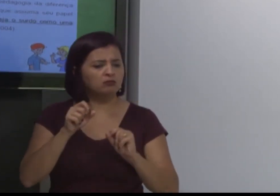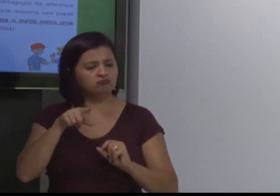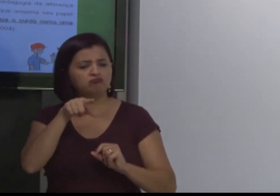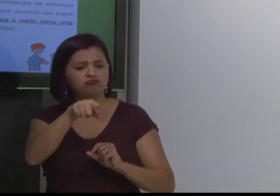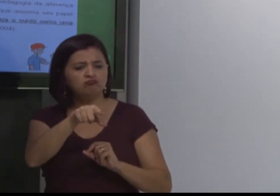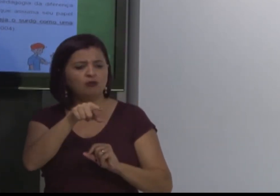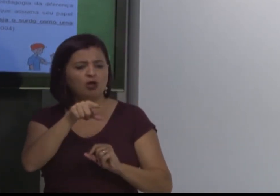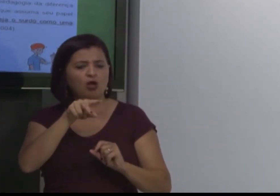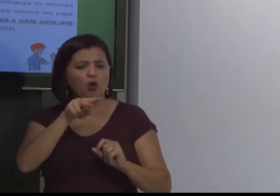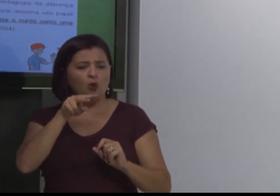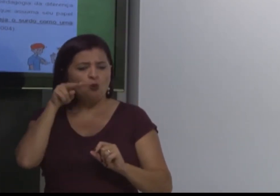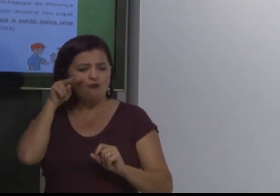bem como